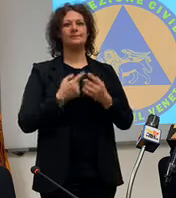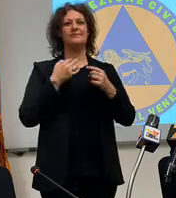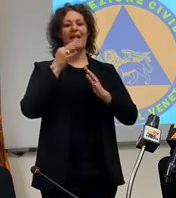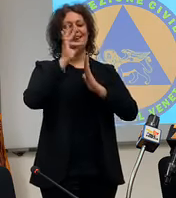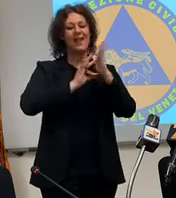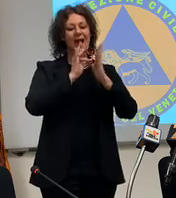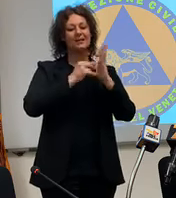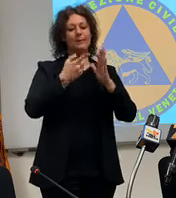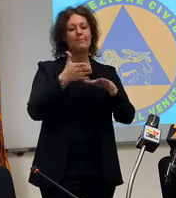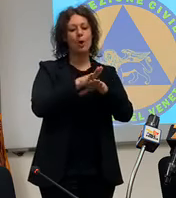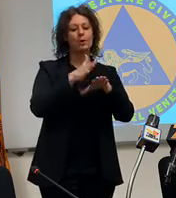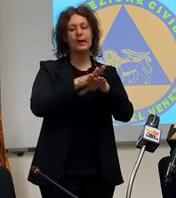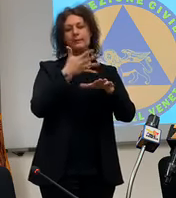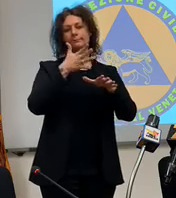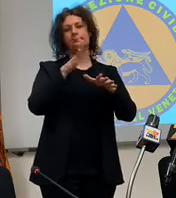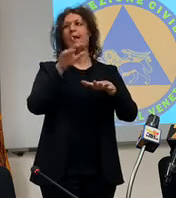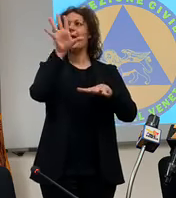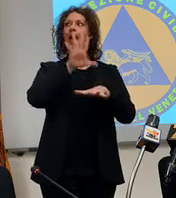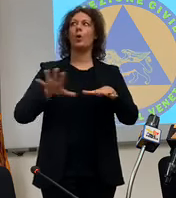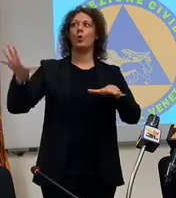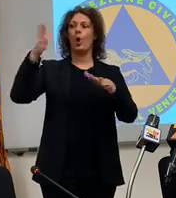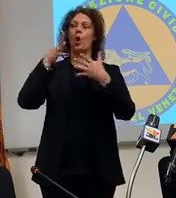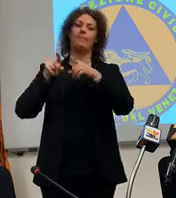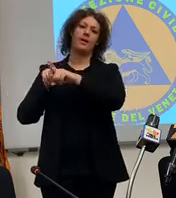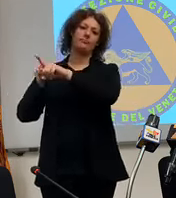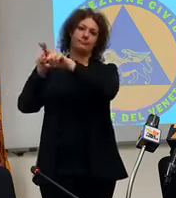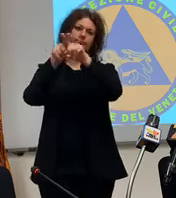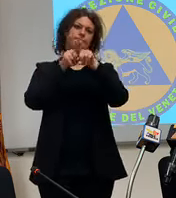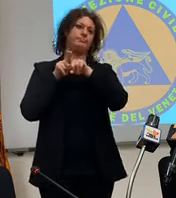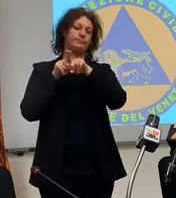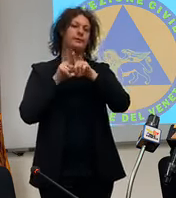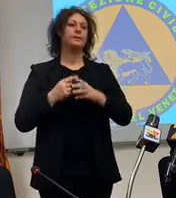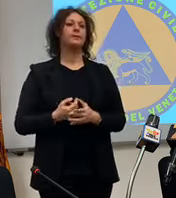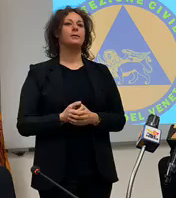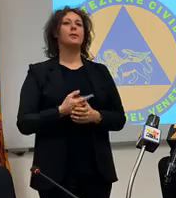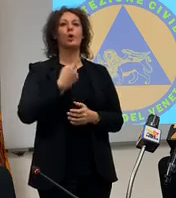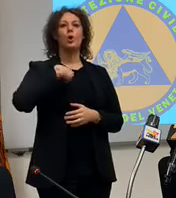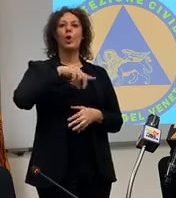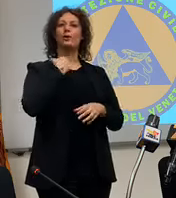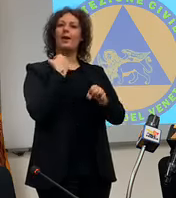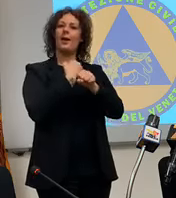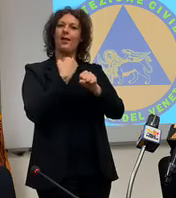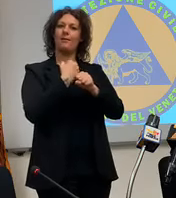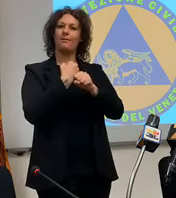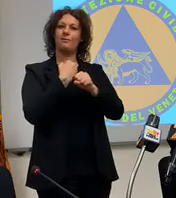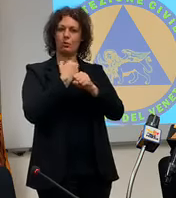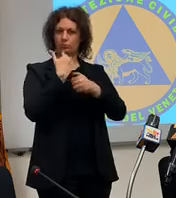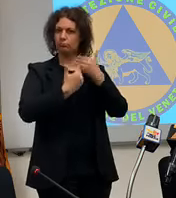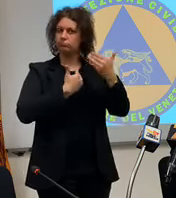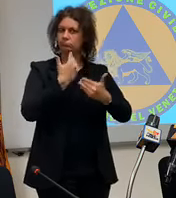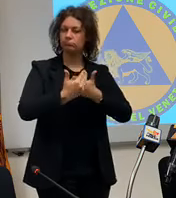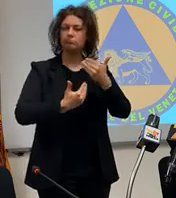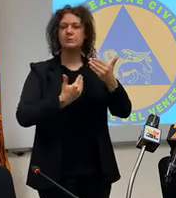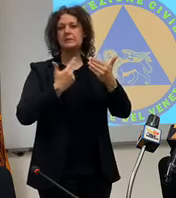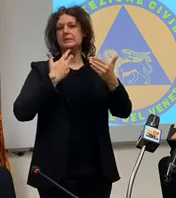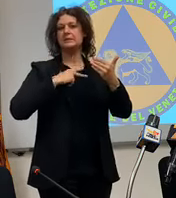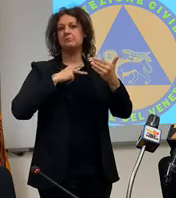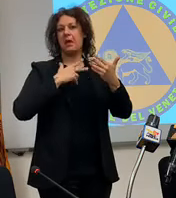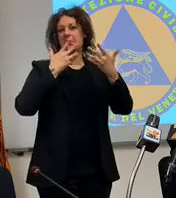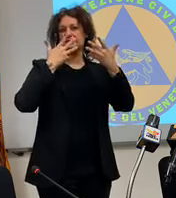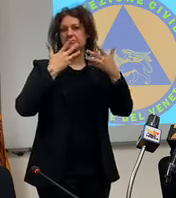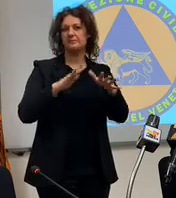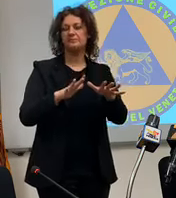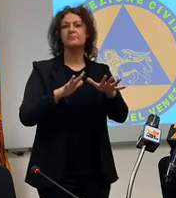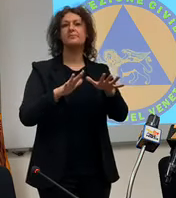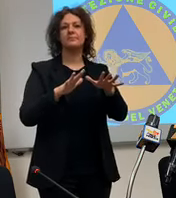dappertutto Noi stiamo facendo un lavoro che adesso insomma Speriamo di completare appena avremo